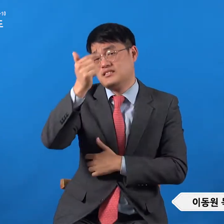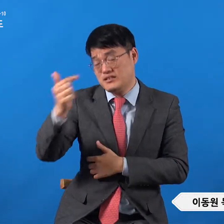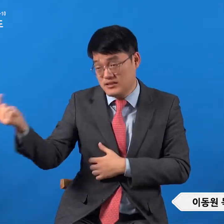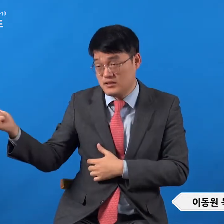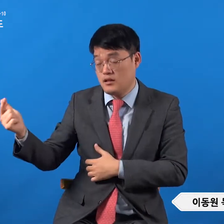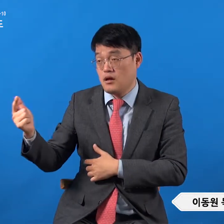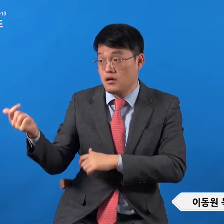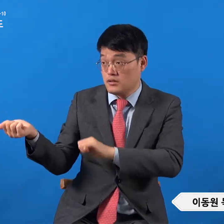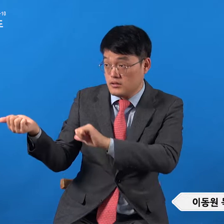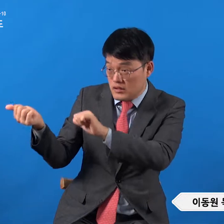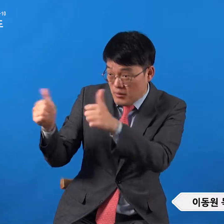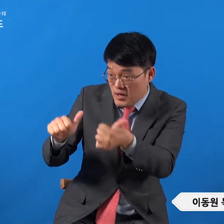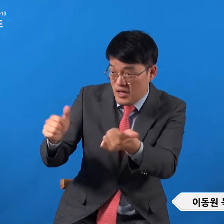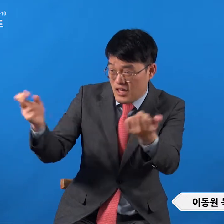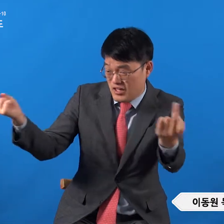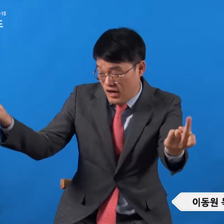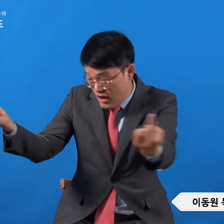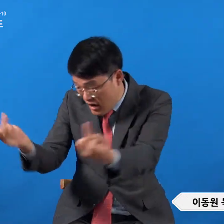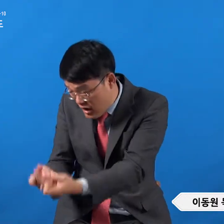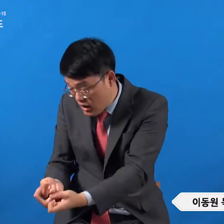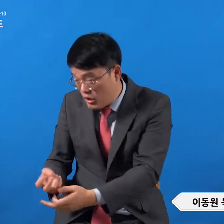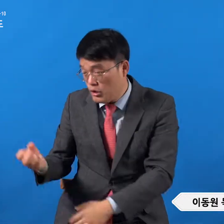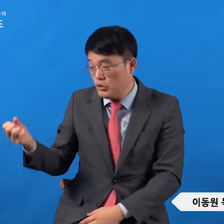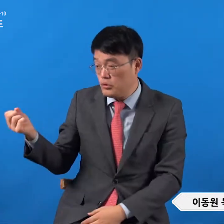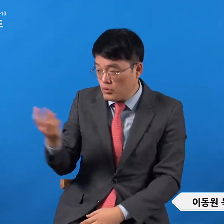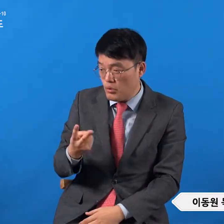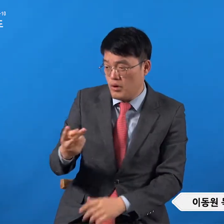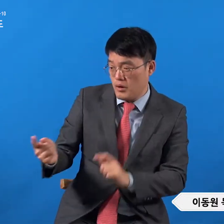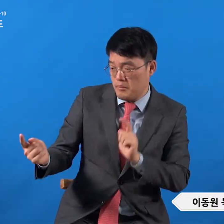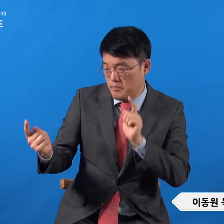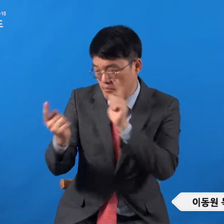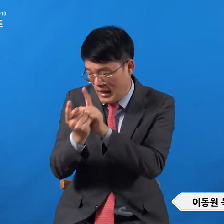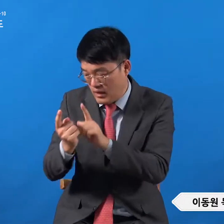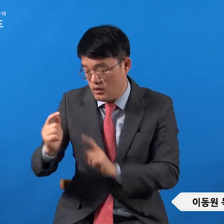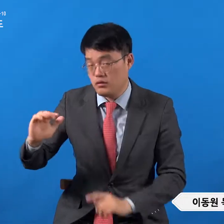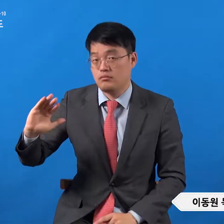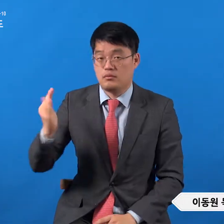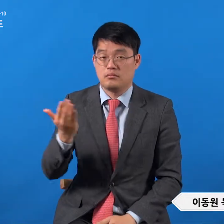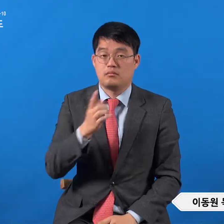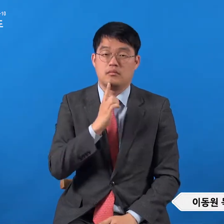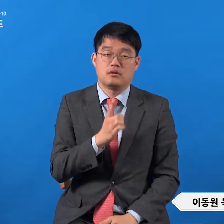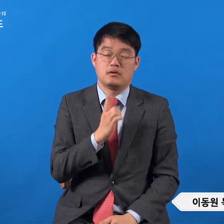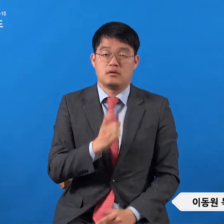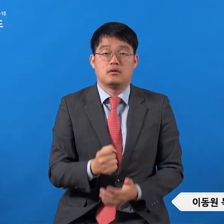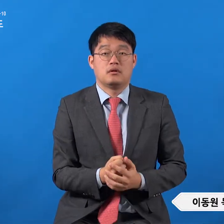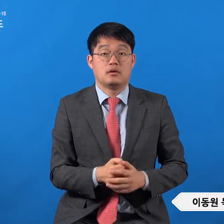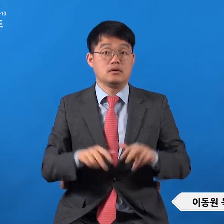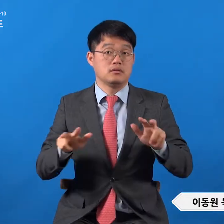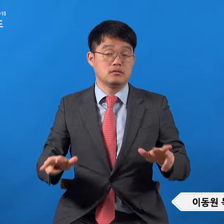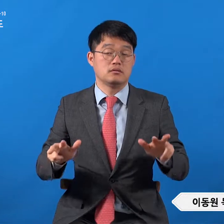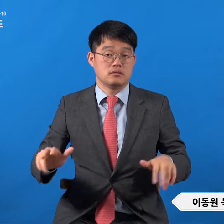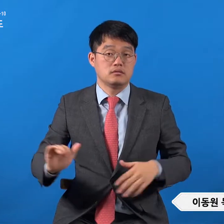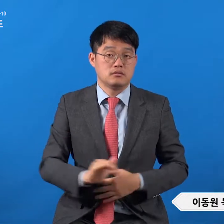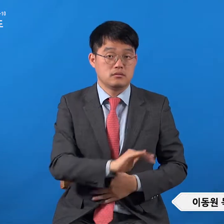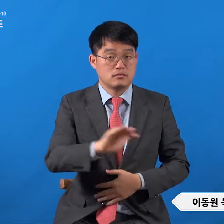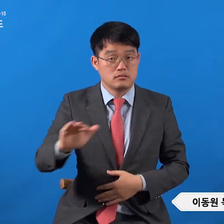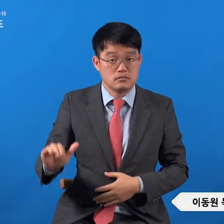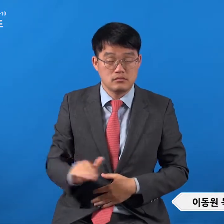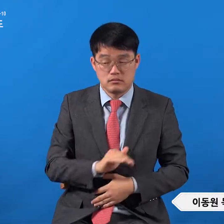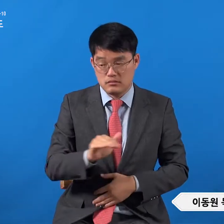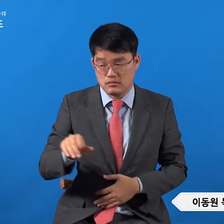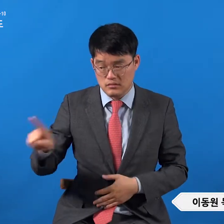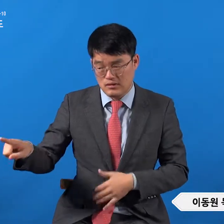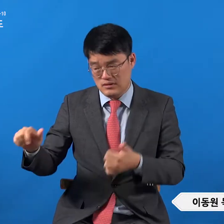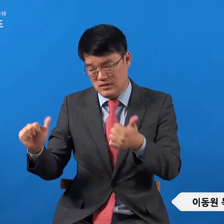큰 사망의 음침한 골짜기를 또 지나가게 됩니다. 지금 아마도 우리 가운데는